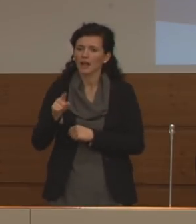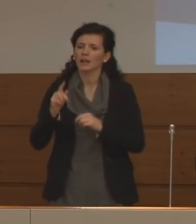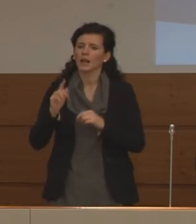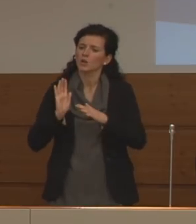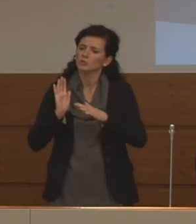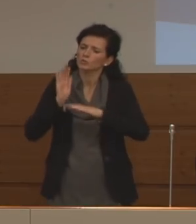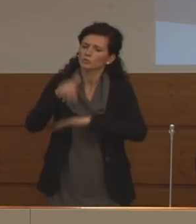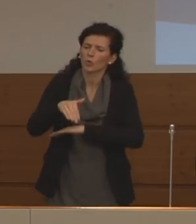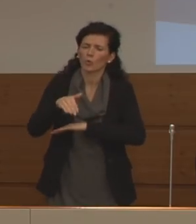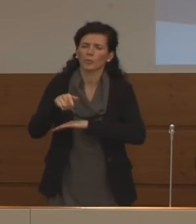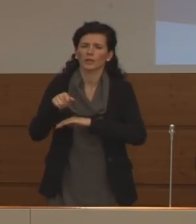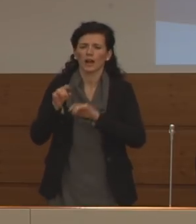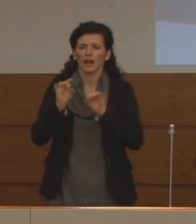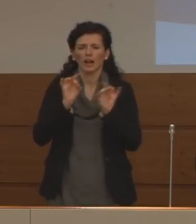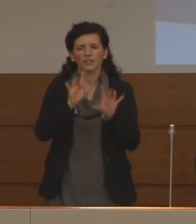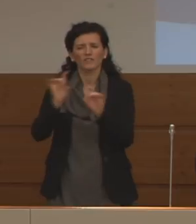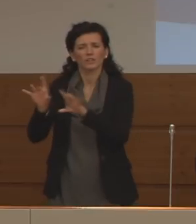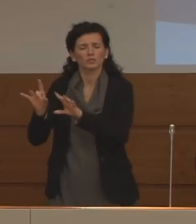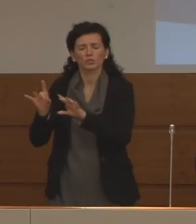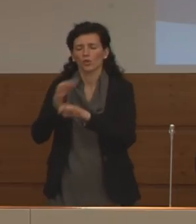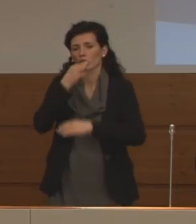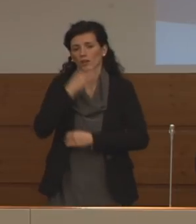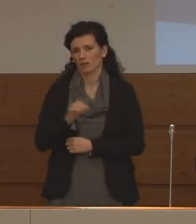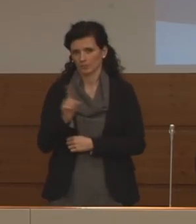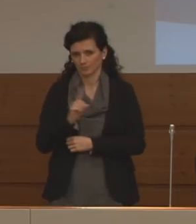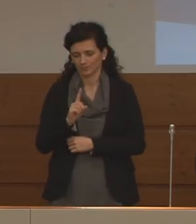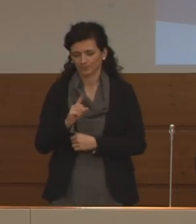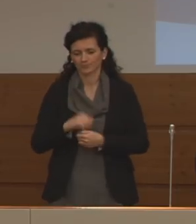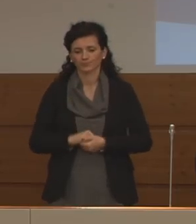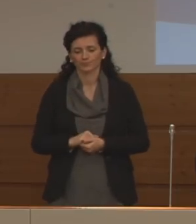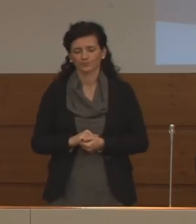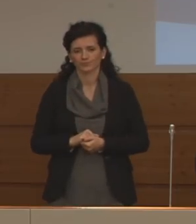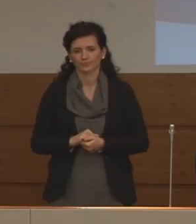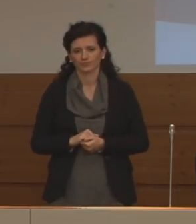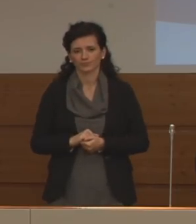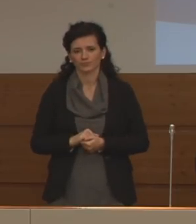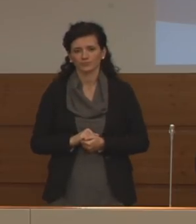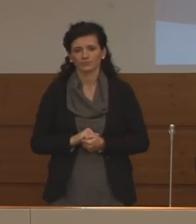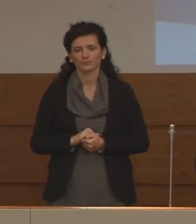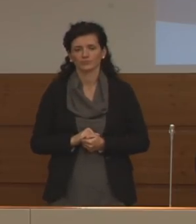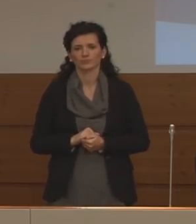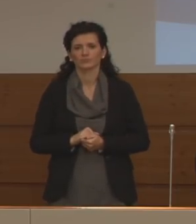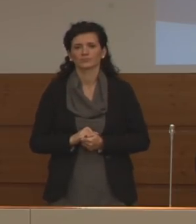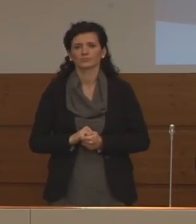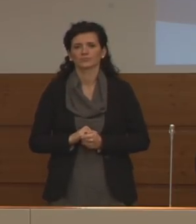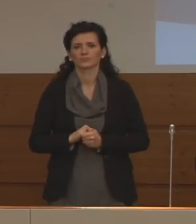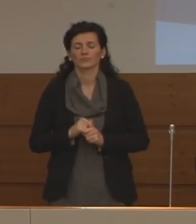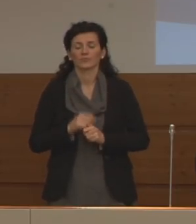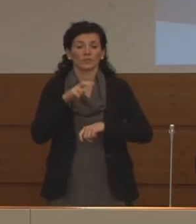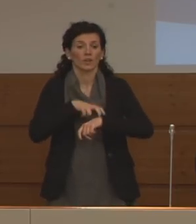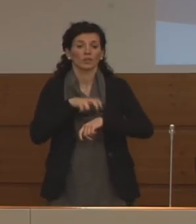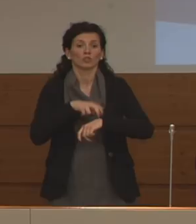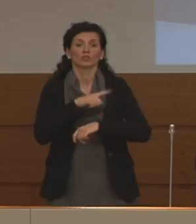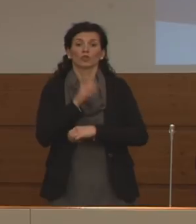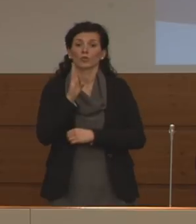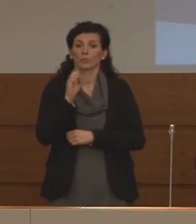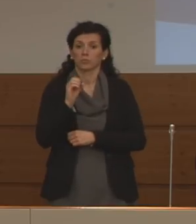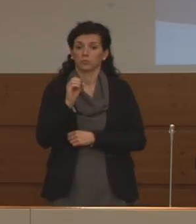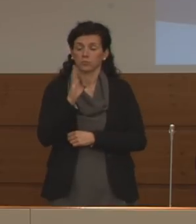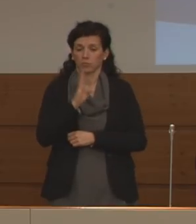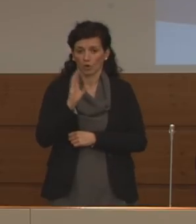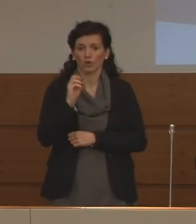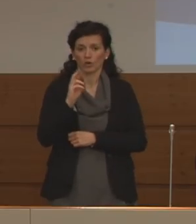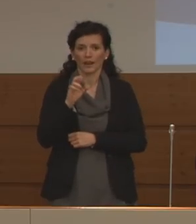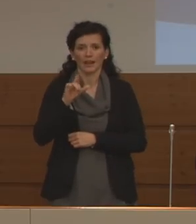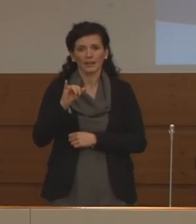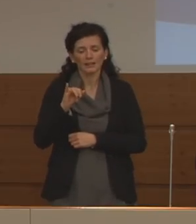infezione e ha sottolineato come rispetto alla giornata di ieri ci sia